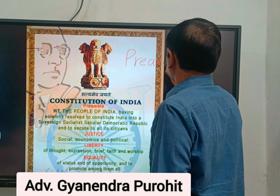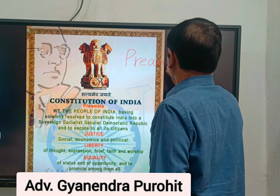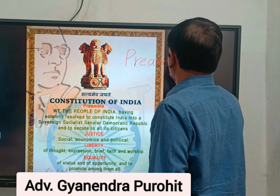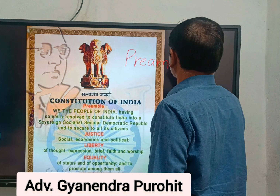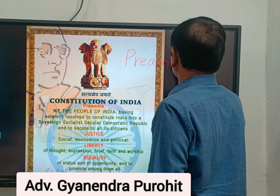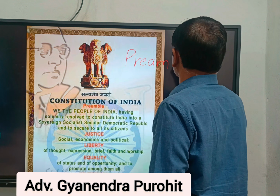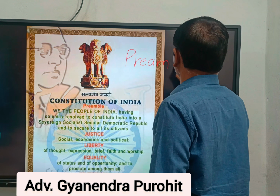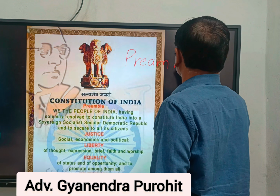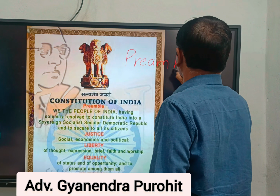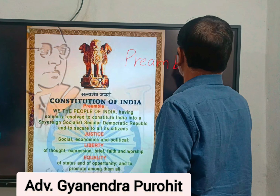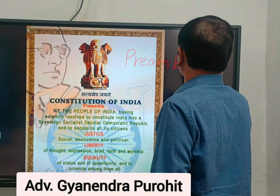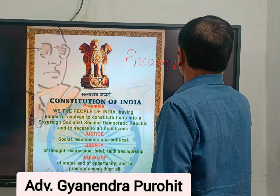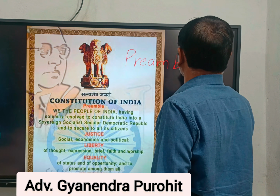प्रियम्बल भी कहते हैं।